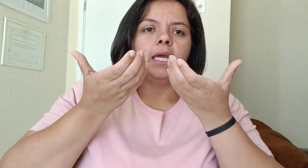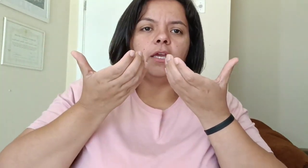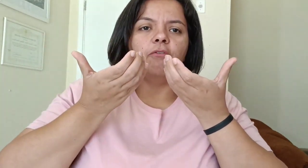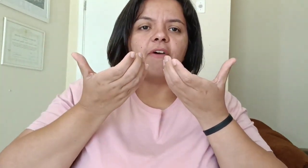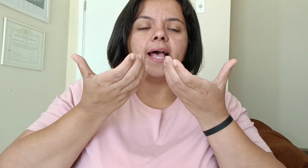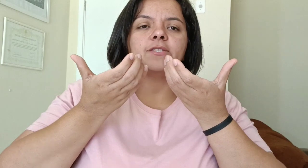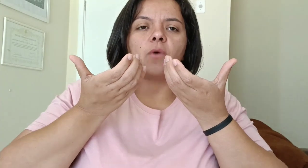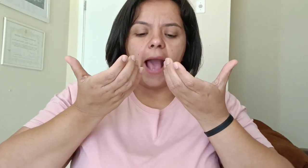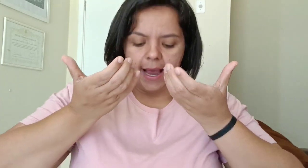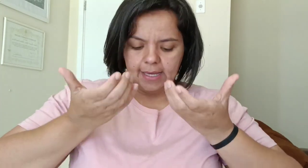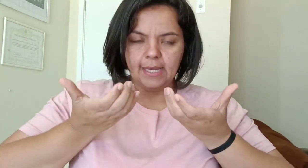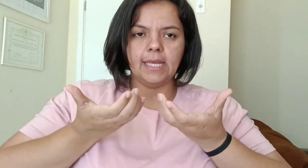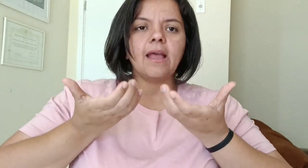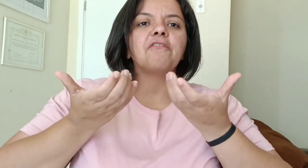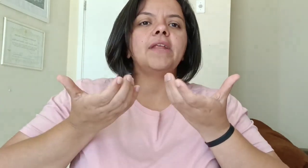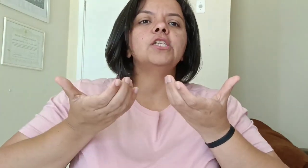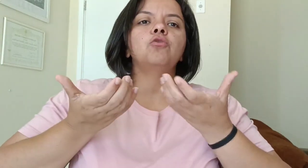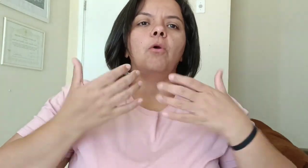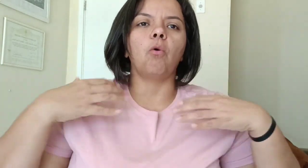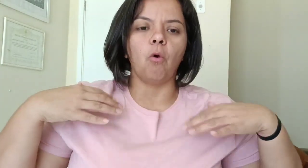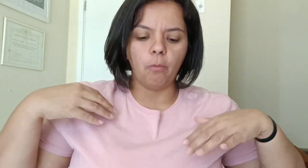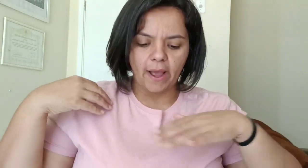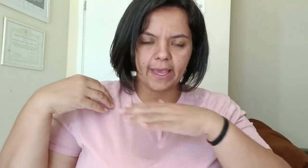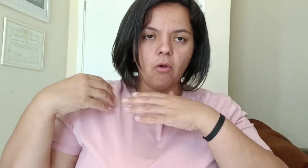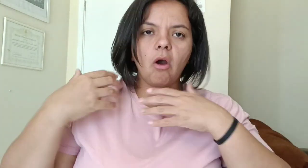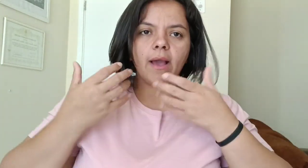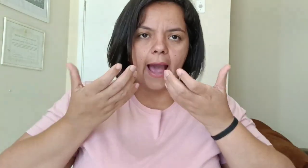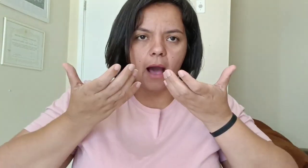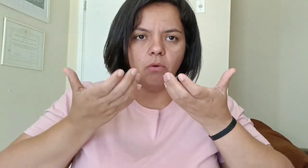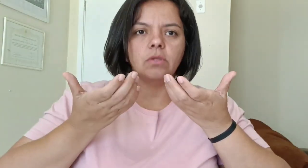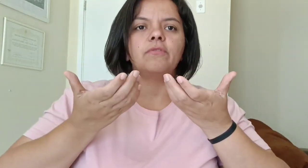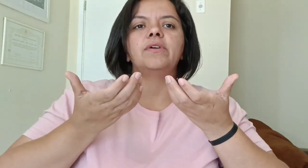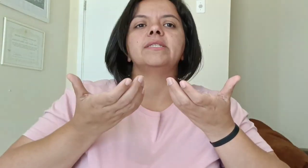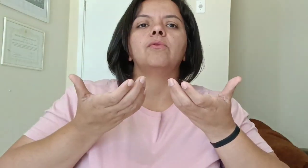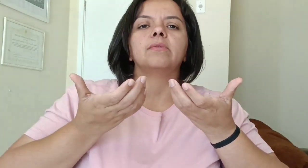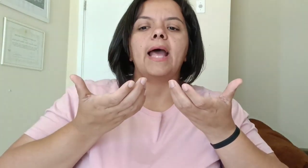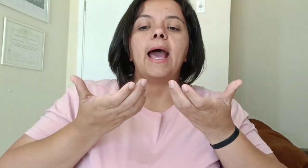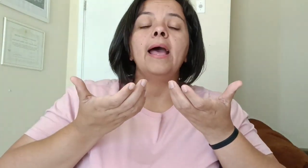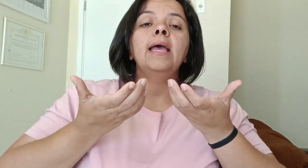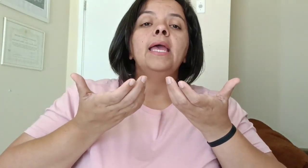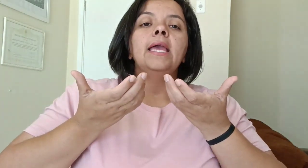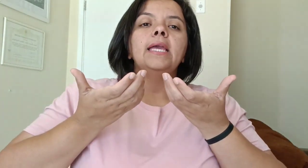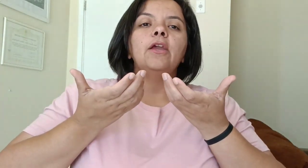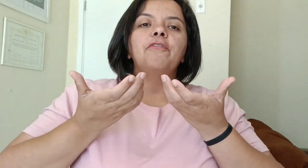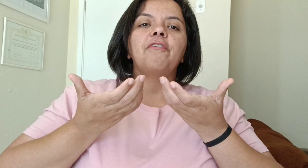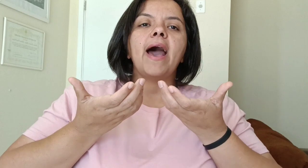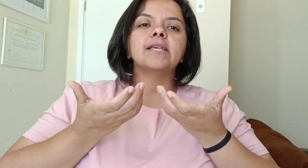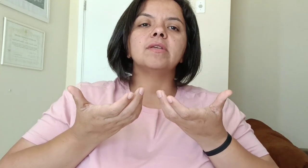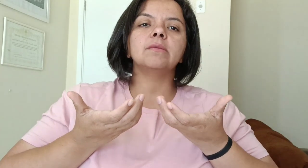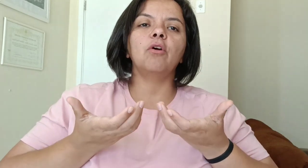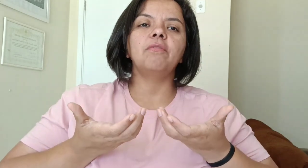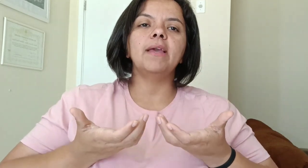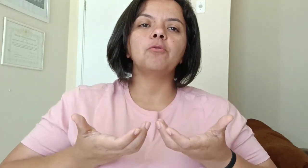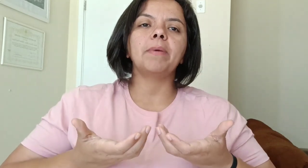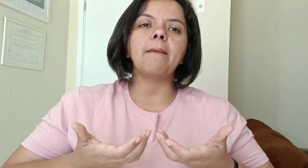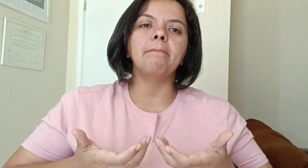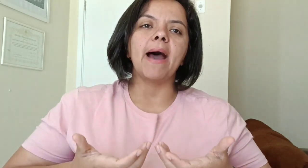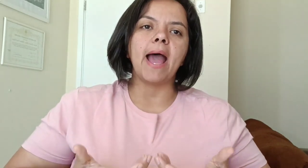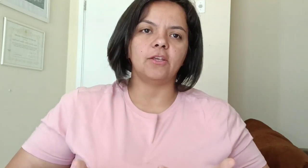E eu faço aqui na frente do meu corpo, aqui é o local onde eu vou executar. E eu faço esse movimento para